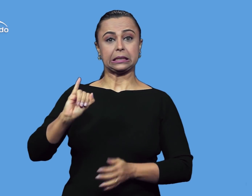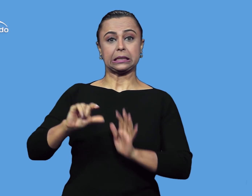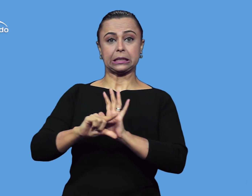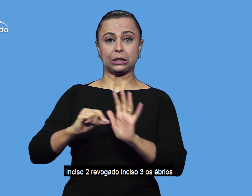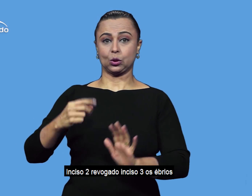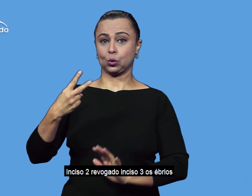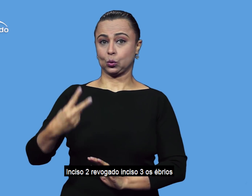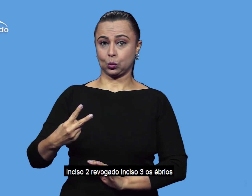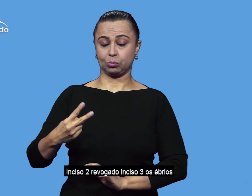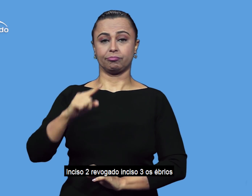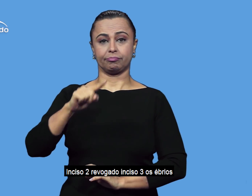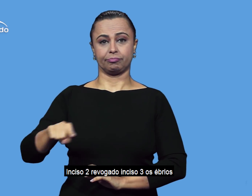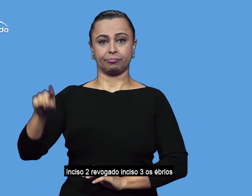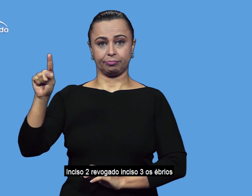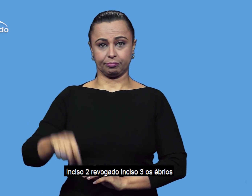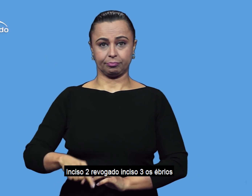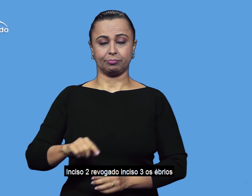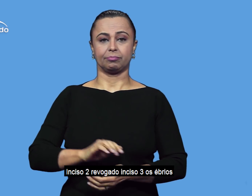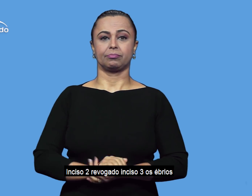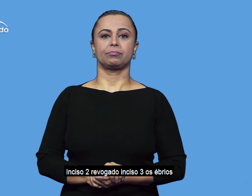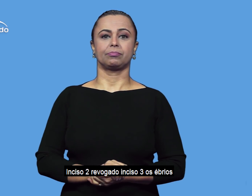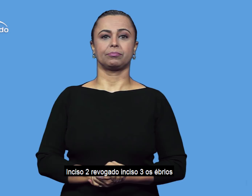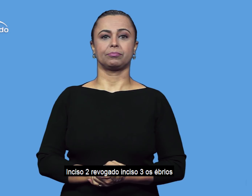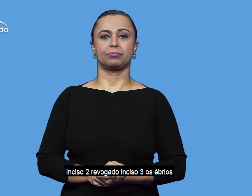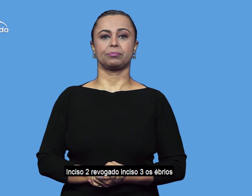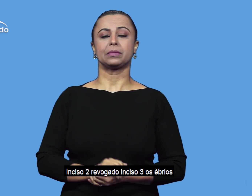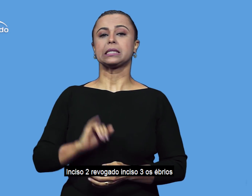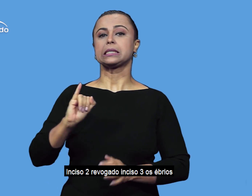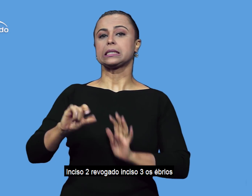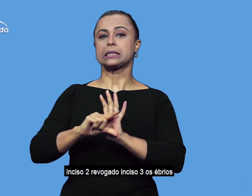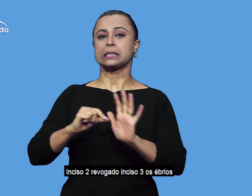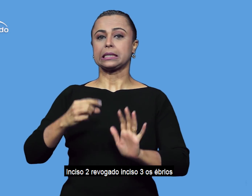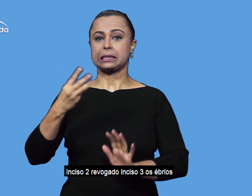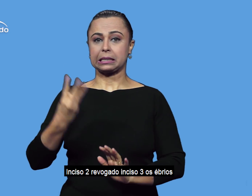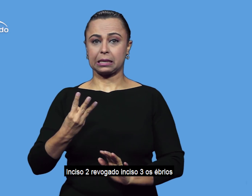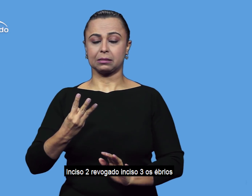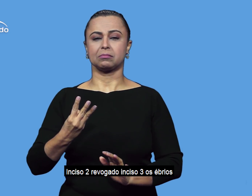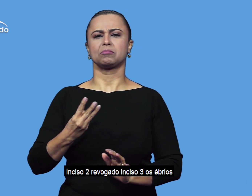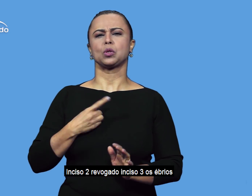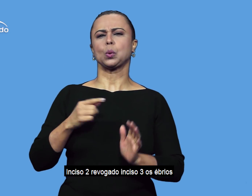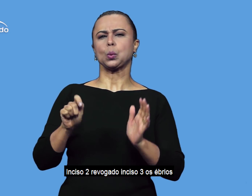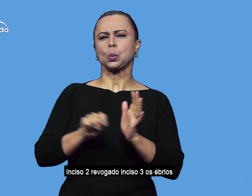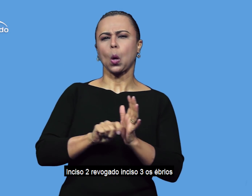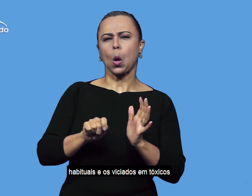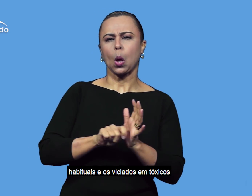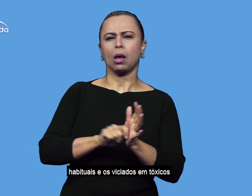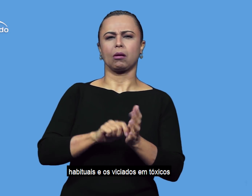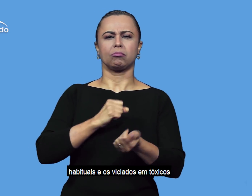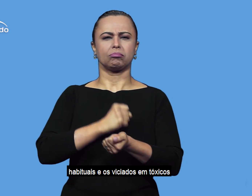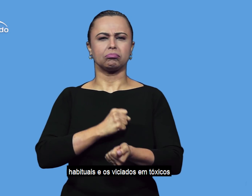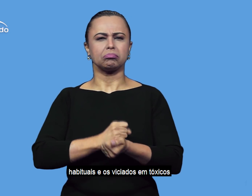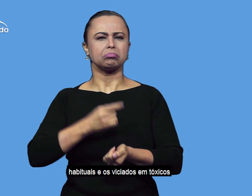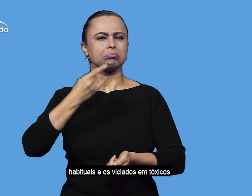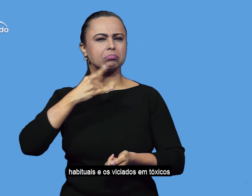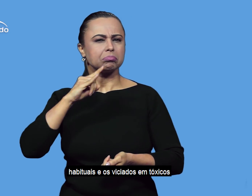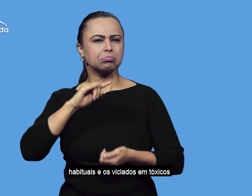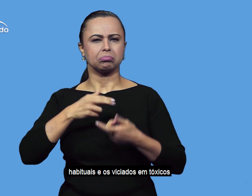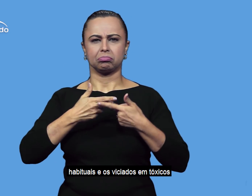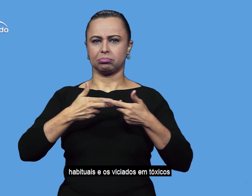o inciso 2 revogado inciso 3 os cérebros habituais e os viciados em